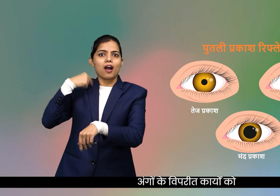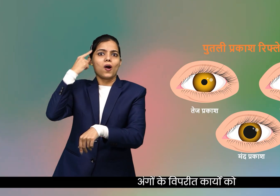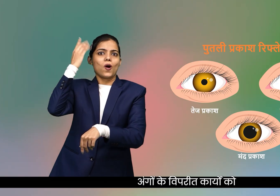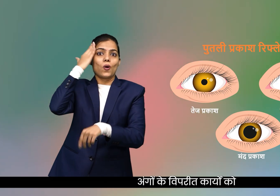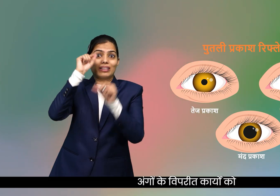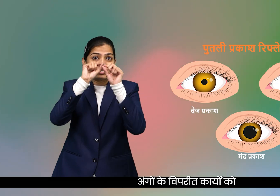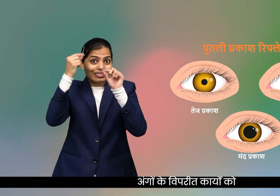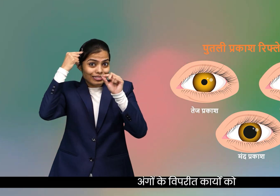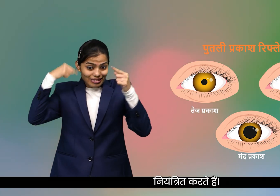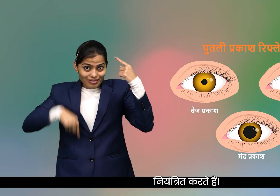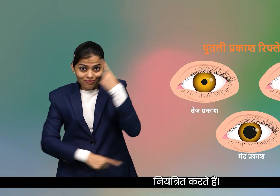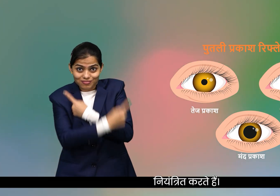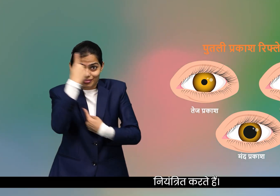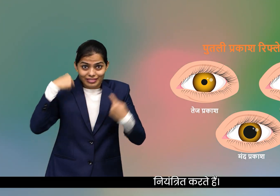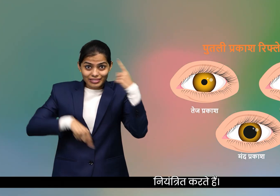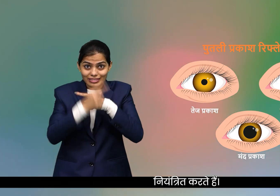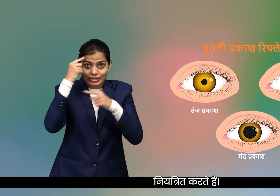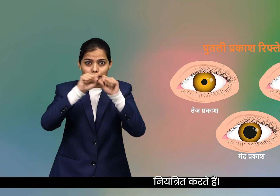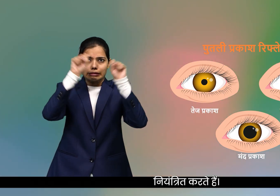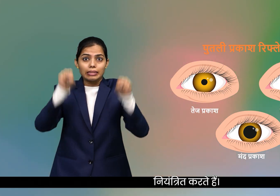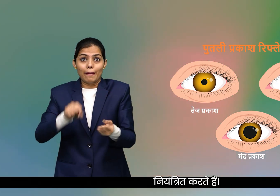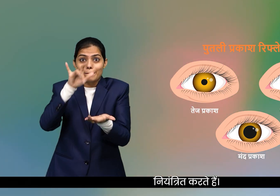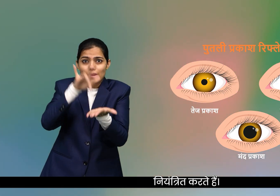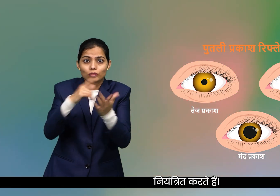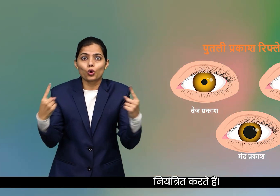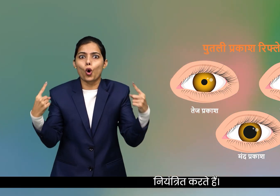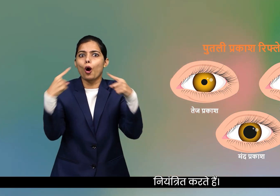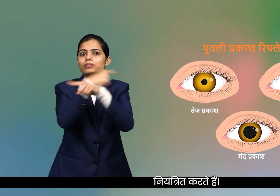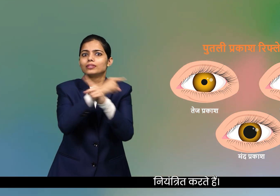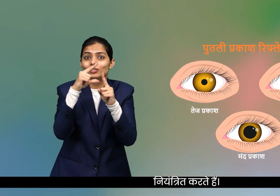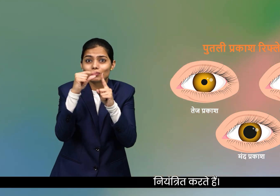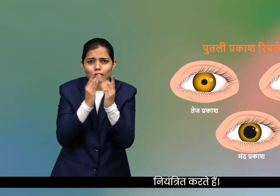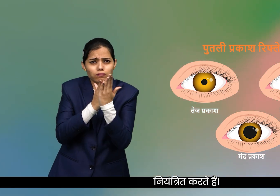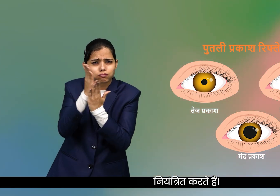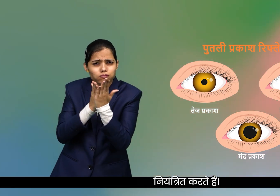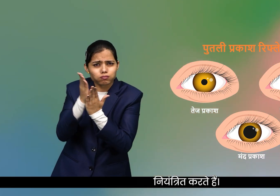विपरीत कार्यों को नियंत्रित करते हैं।